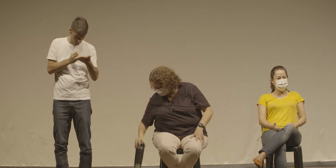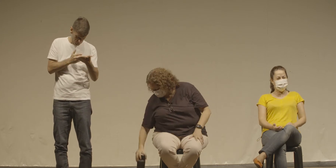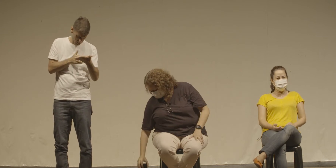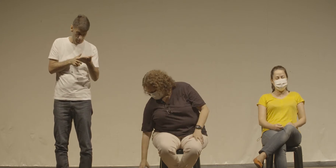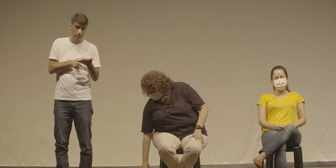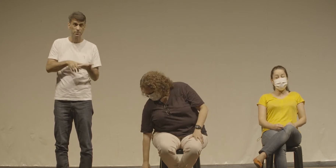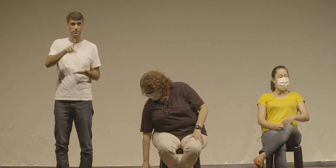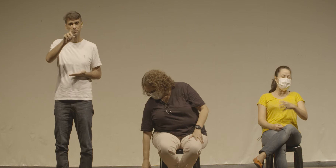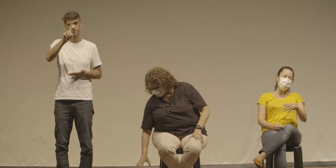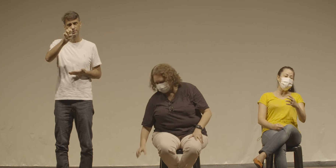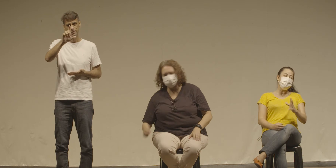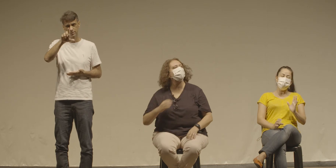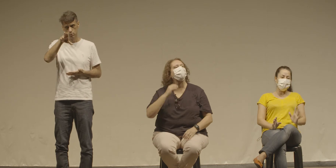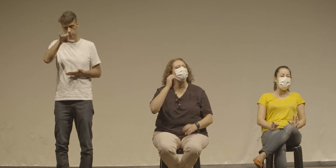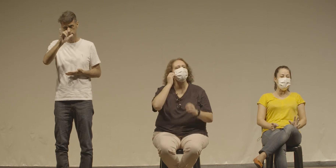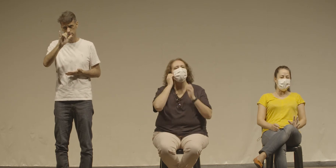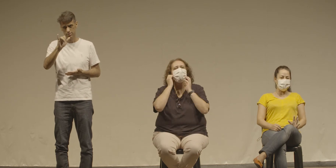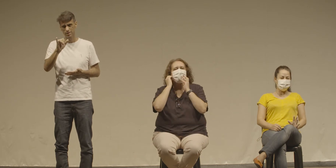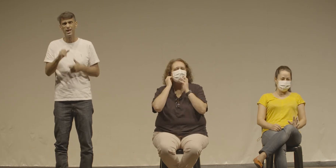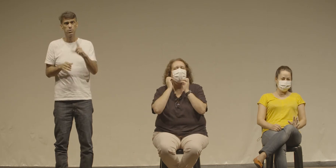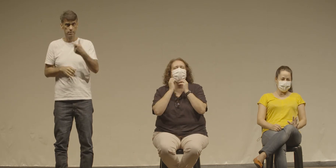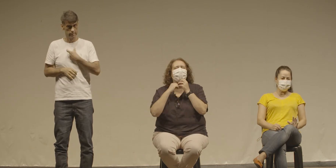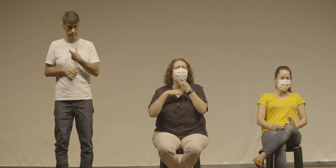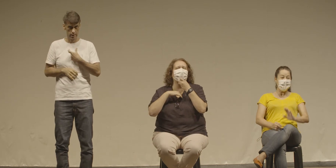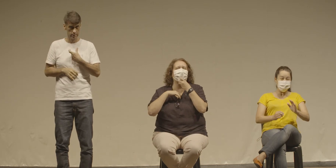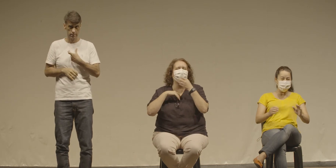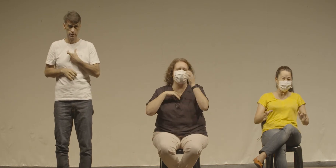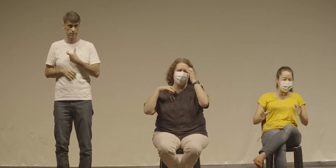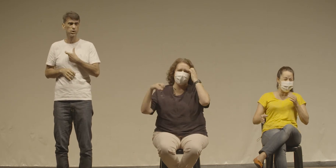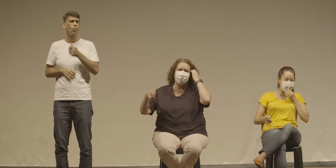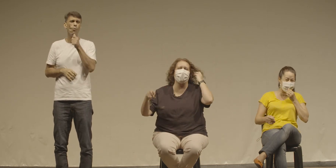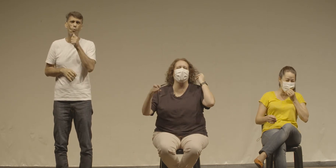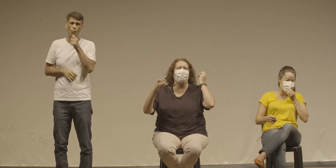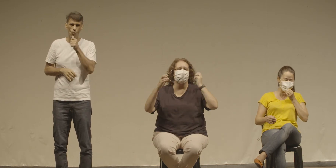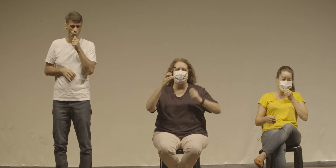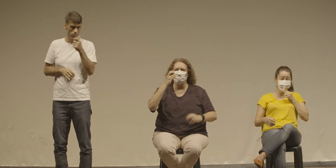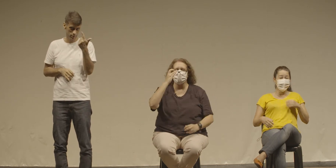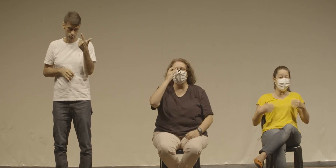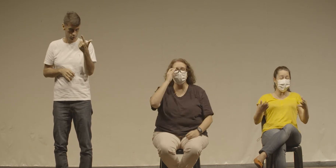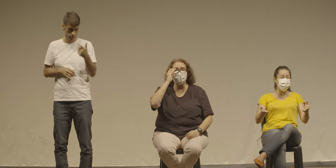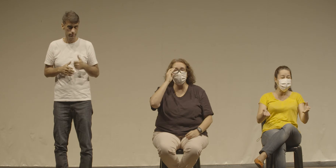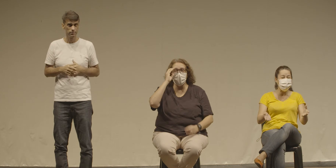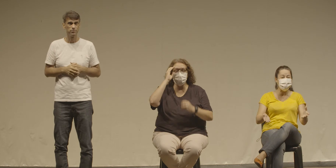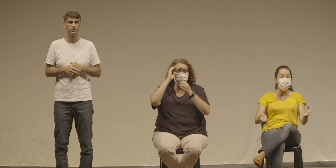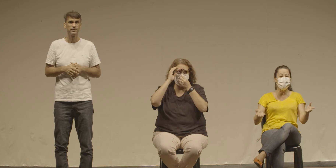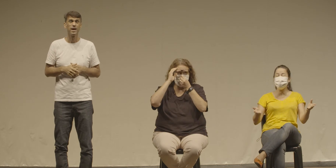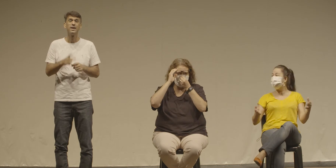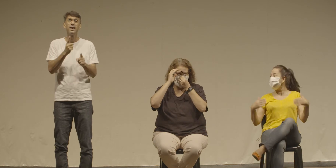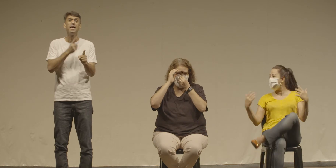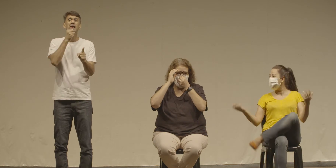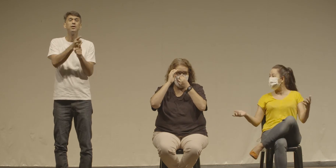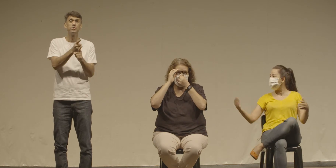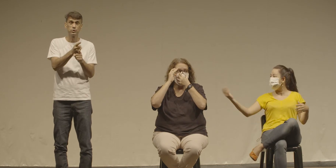ligou para a Delcy, na verdade a Norminha não tinha nem a medalha. Tá? A verdade verdadeira é essa. Quem achou a